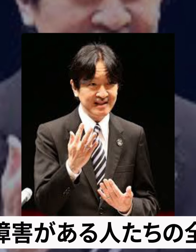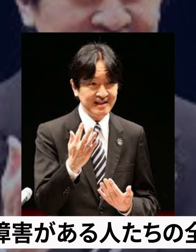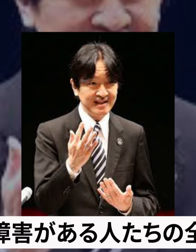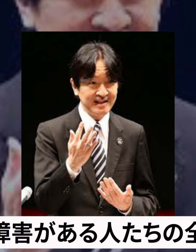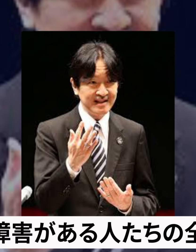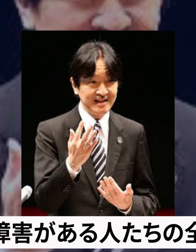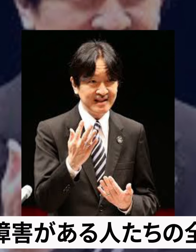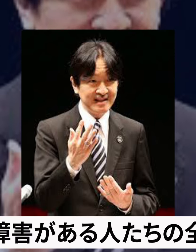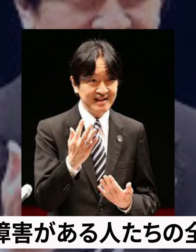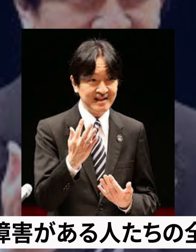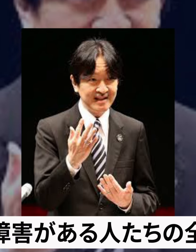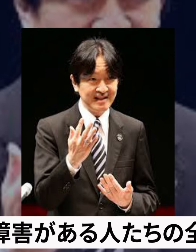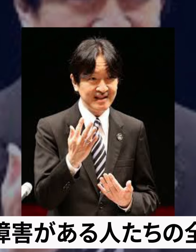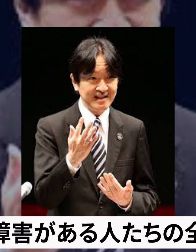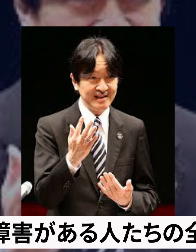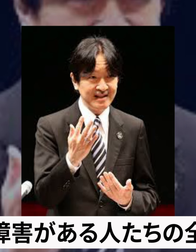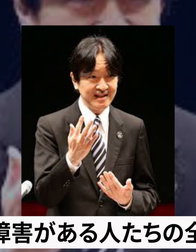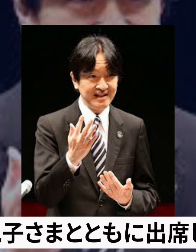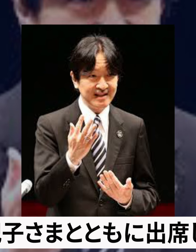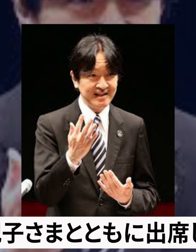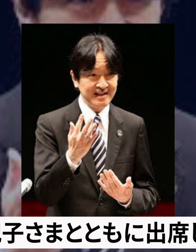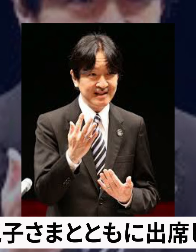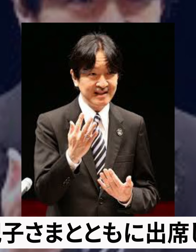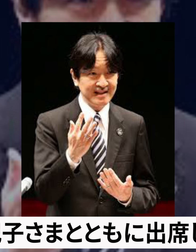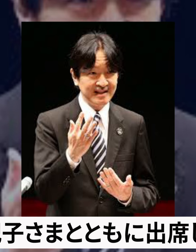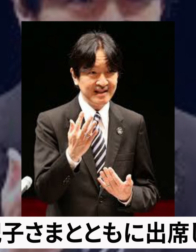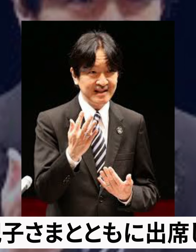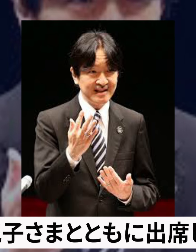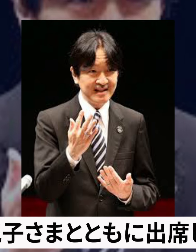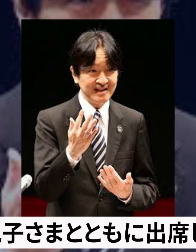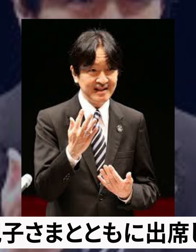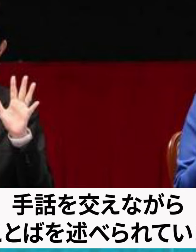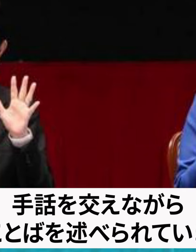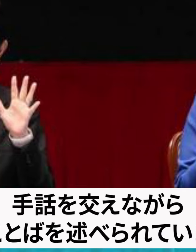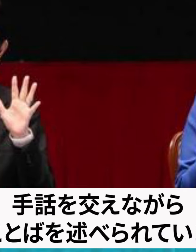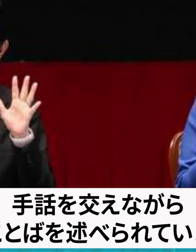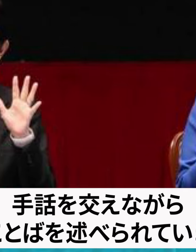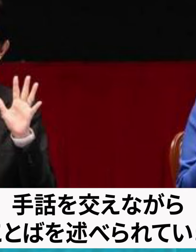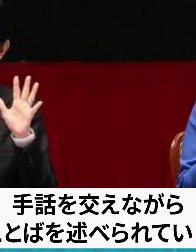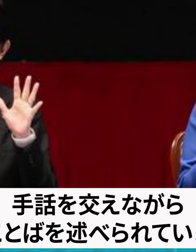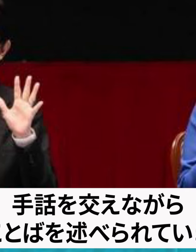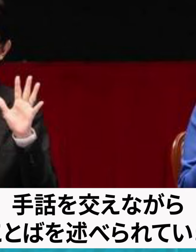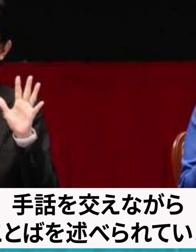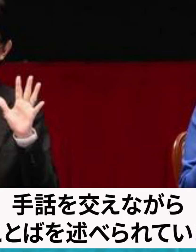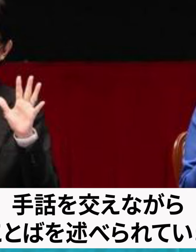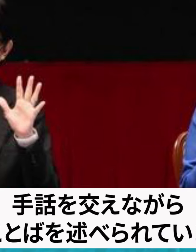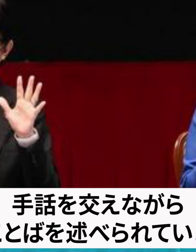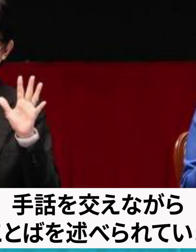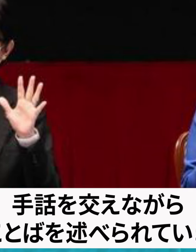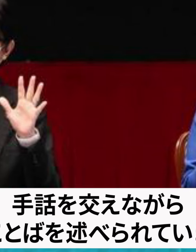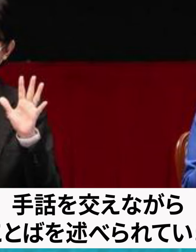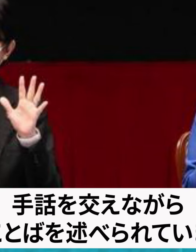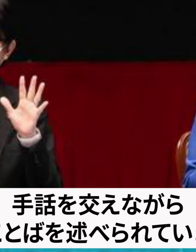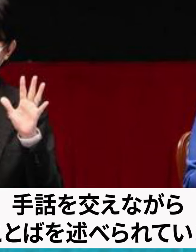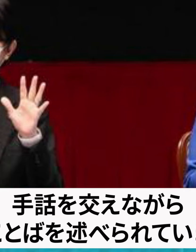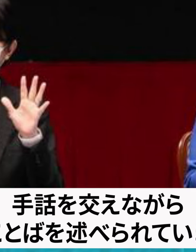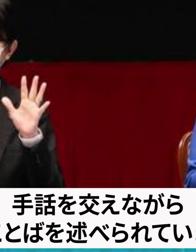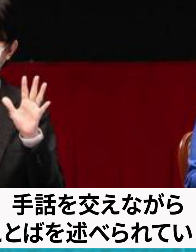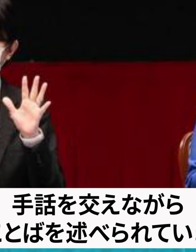障害がある人たちの全国大会に紀子さまと共に出席して、手話を交えながらお言葉を述べられています。